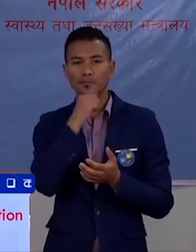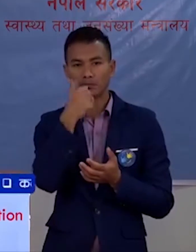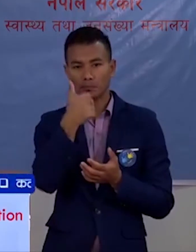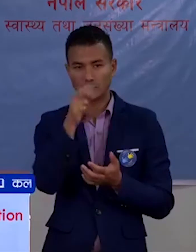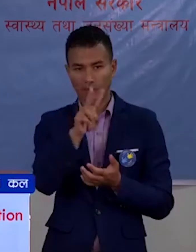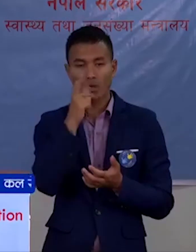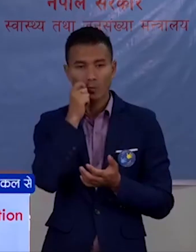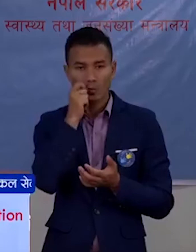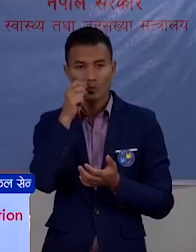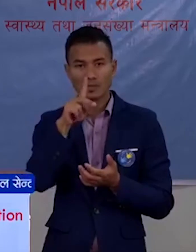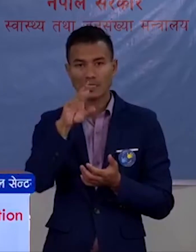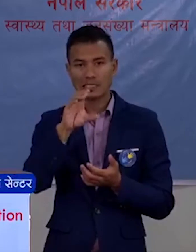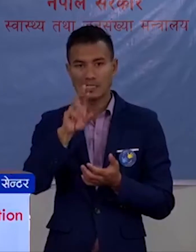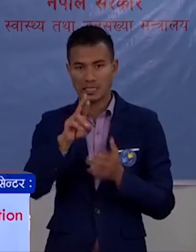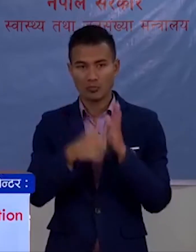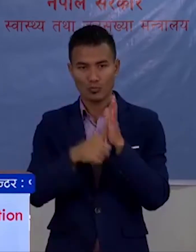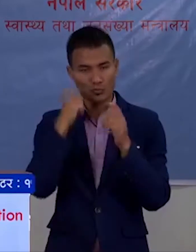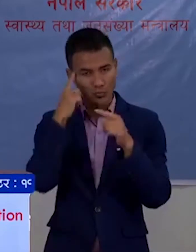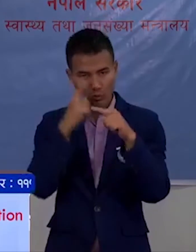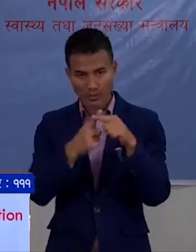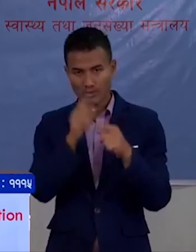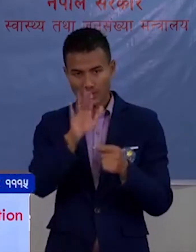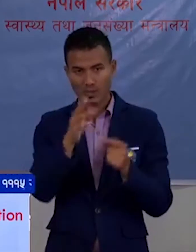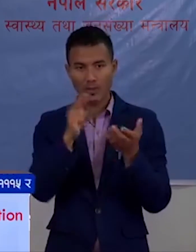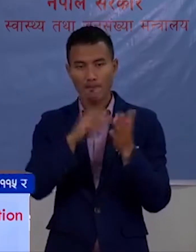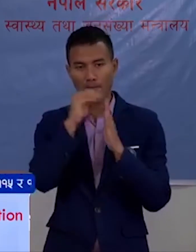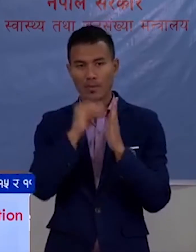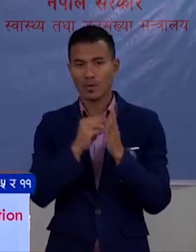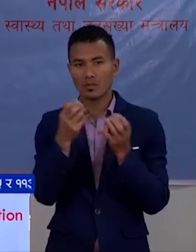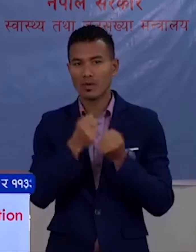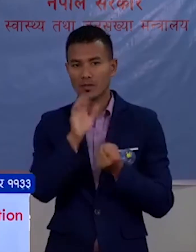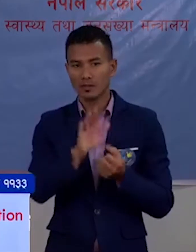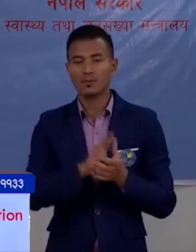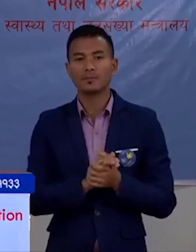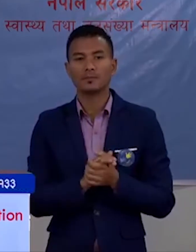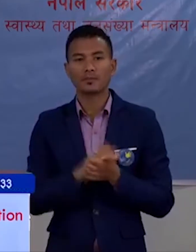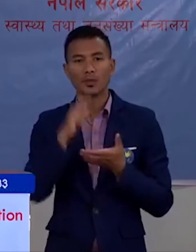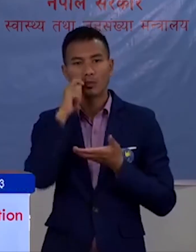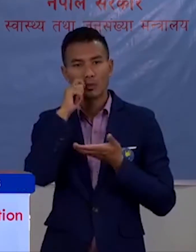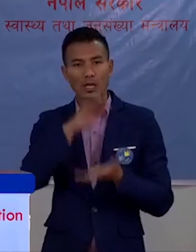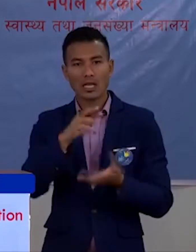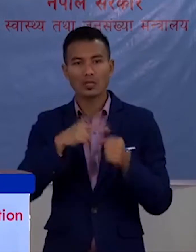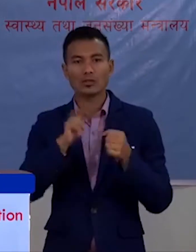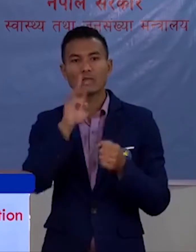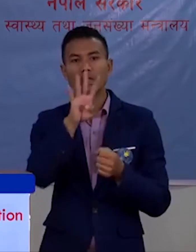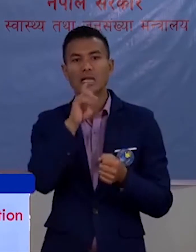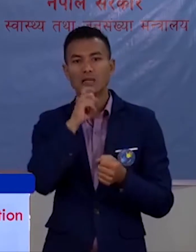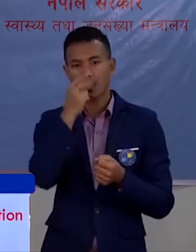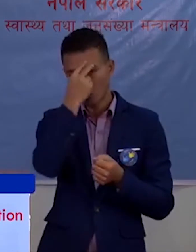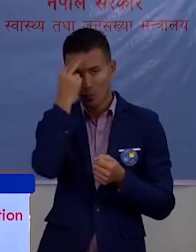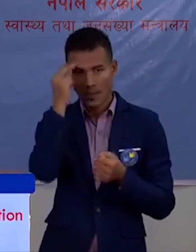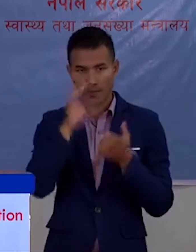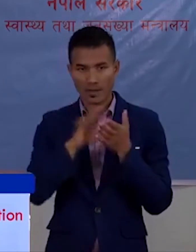पुरुषमा पिसिआर पोजिटिभ देखिएकोमा उहाँको थप विवरण प्राप्त भएको छ। उहाँको छोरा चैत्र 4